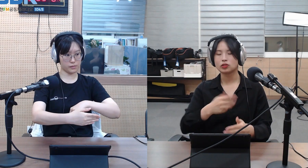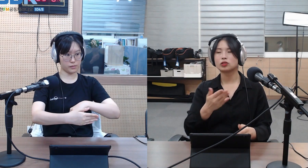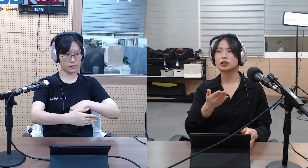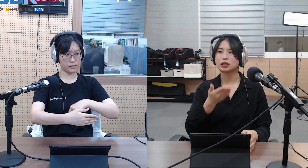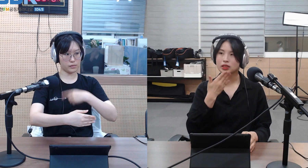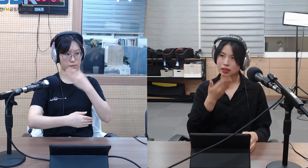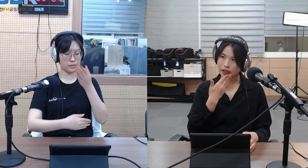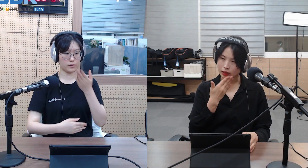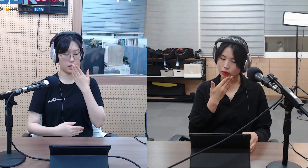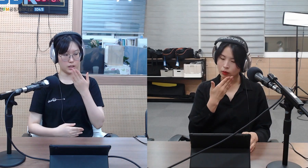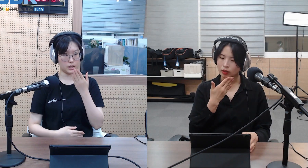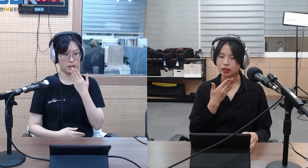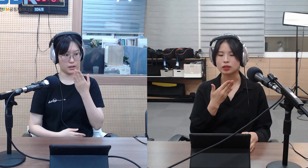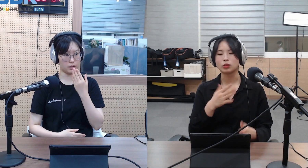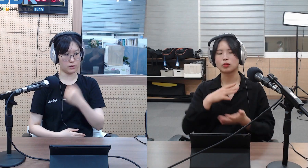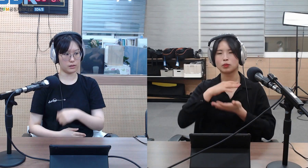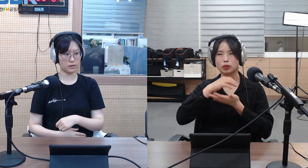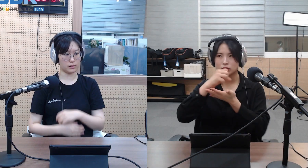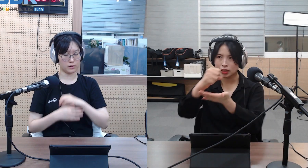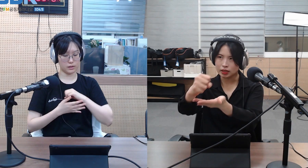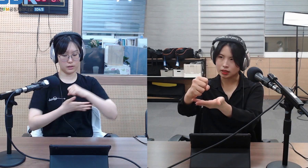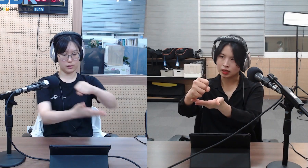매장에서 드시나요? 아니면 포장하시나요?